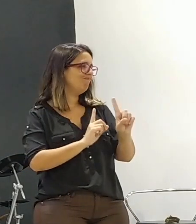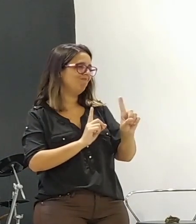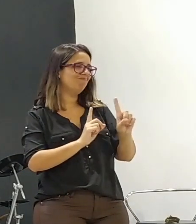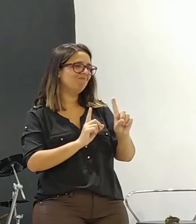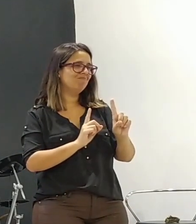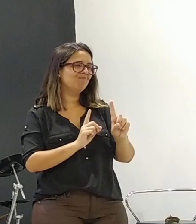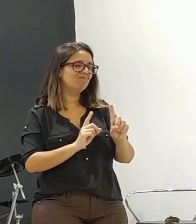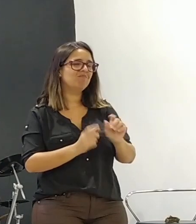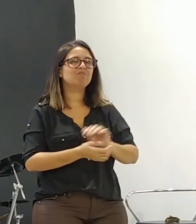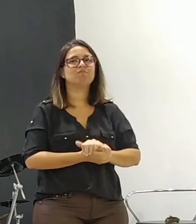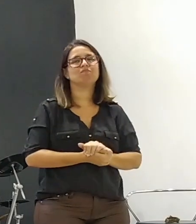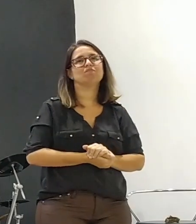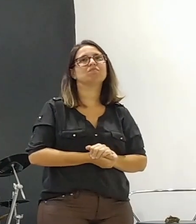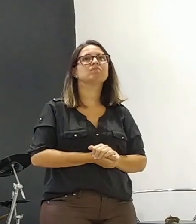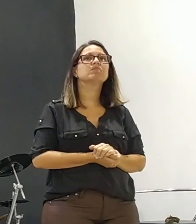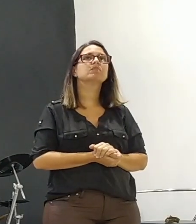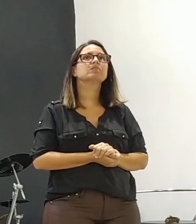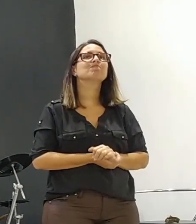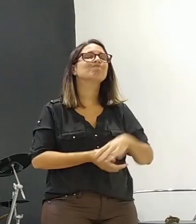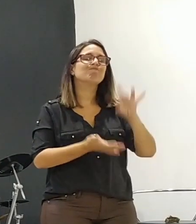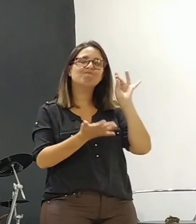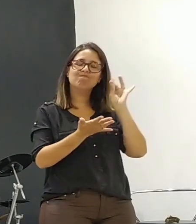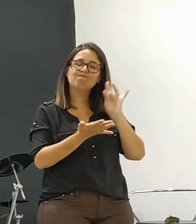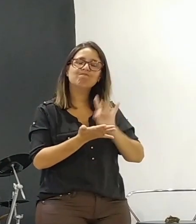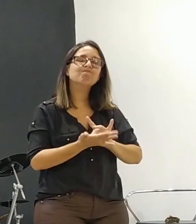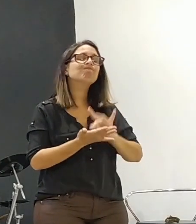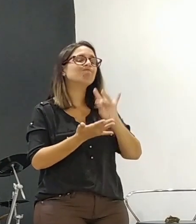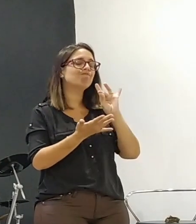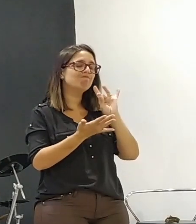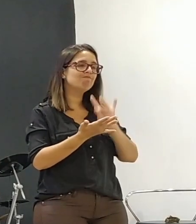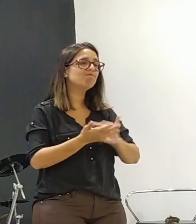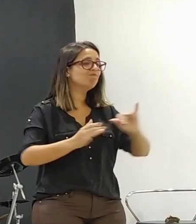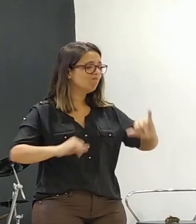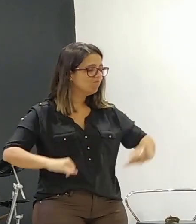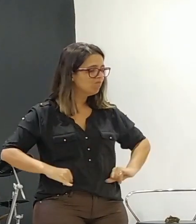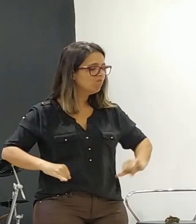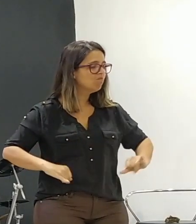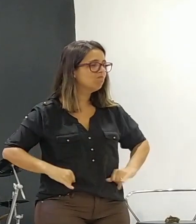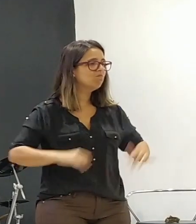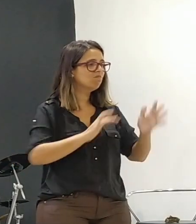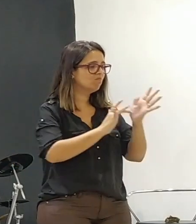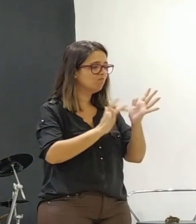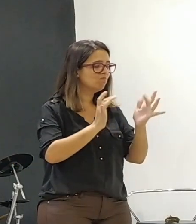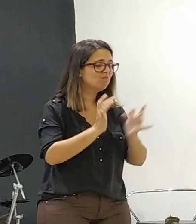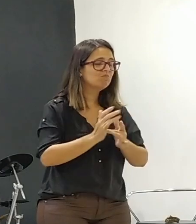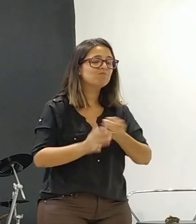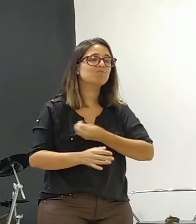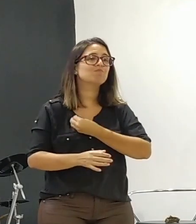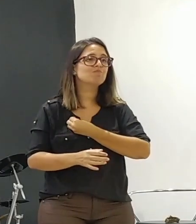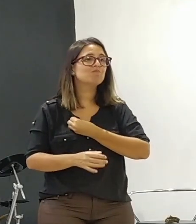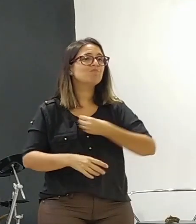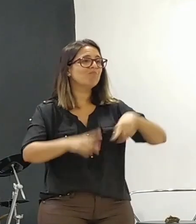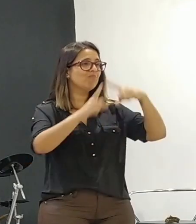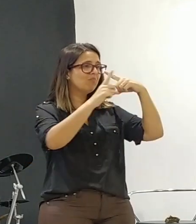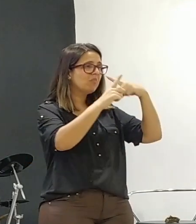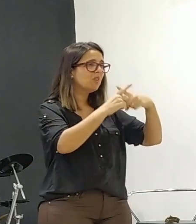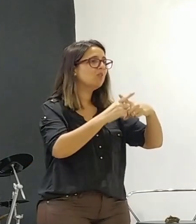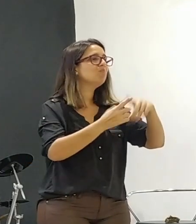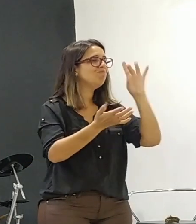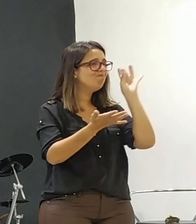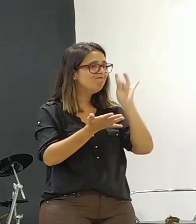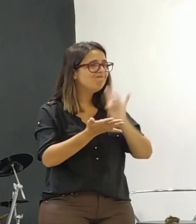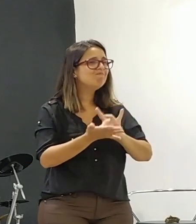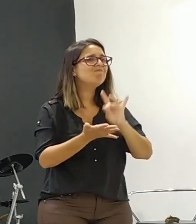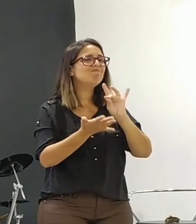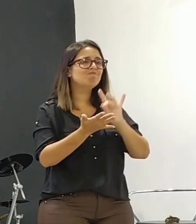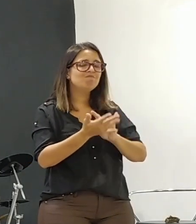foi contada, né? É real. Aleluia. Aquilo que Jesus viveu lá na cruz é real.